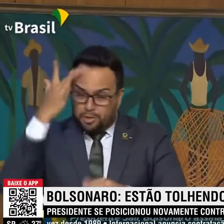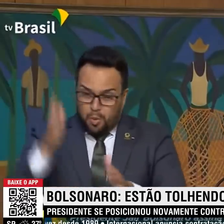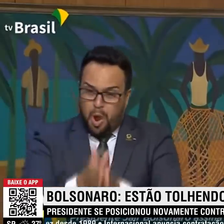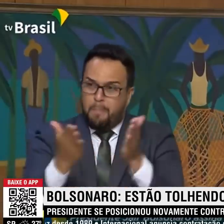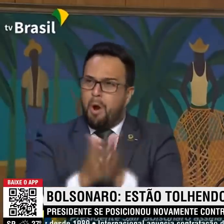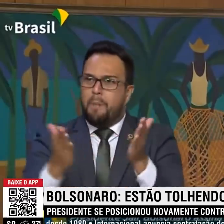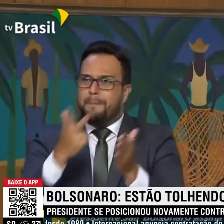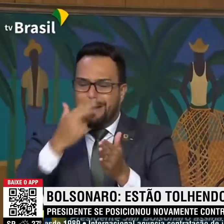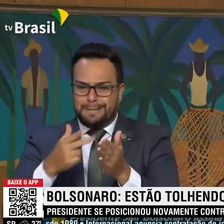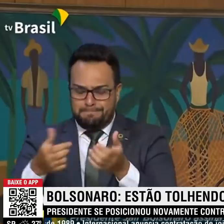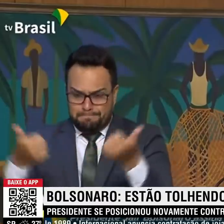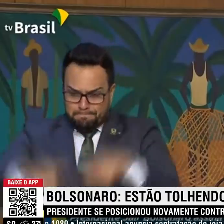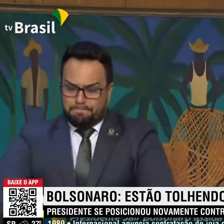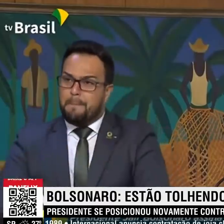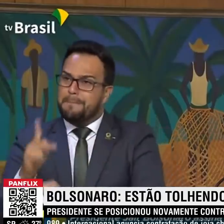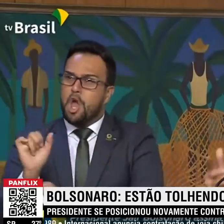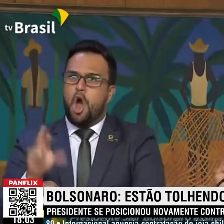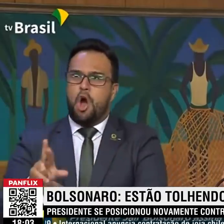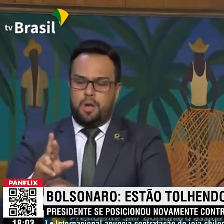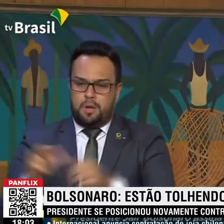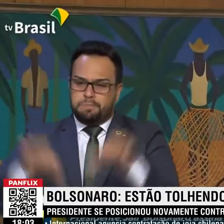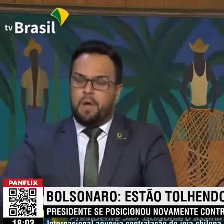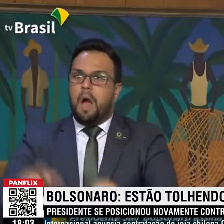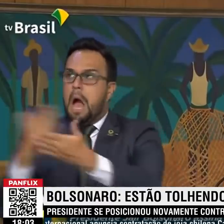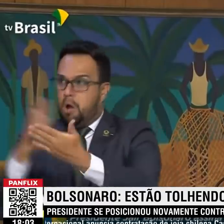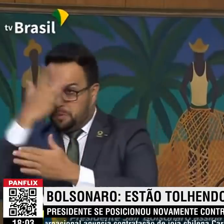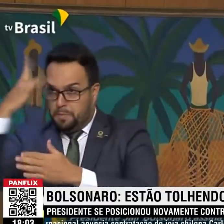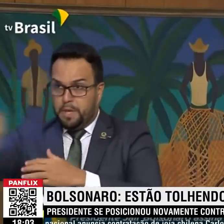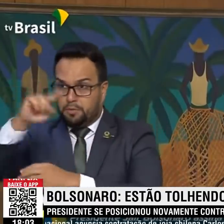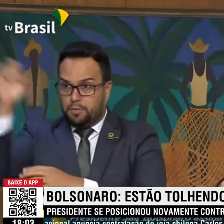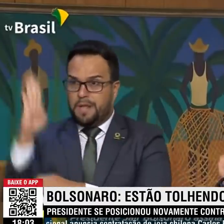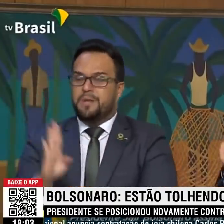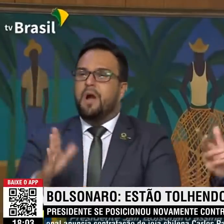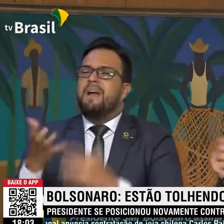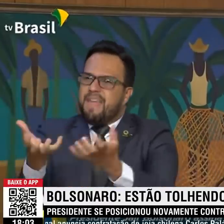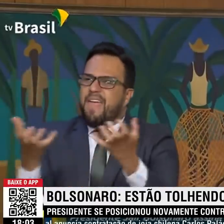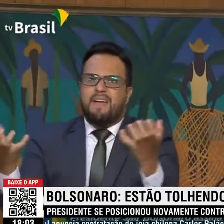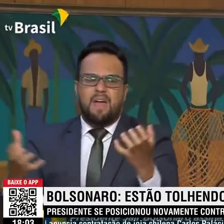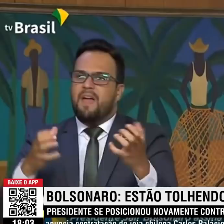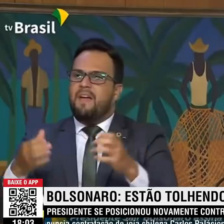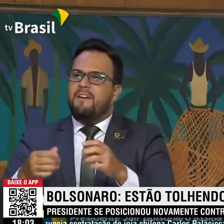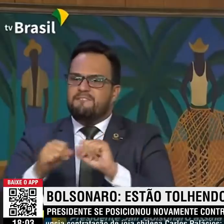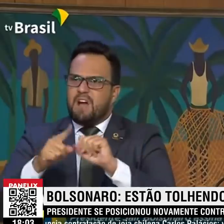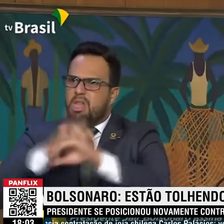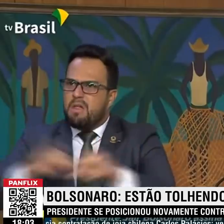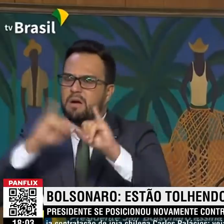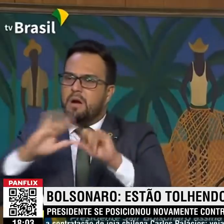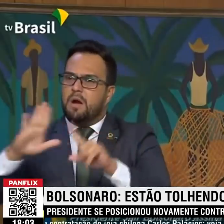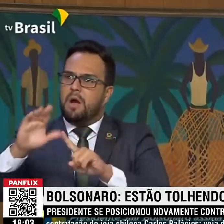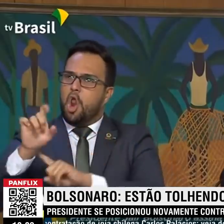e mais pobres e alguns no Brasil querem que o decreto Olá que tal me chama de negacionismo